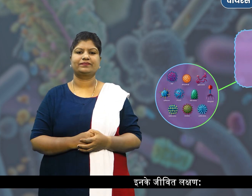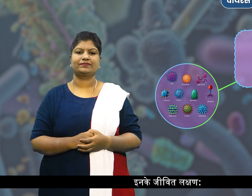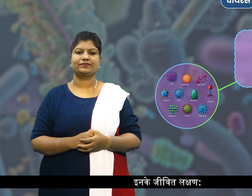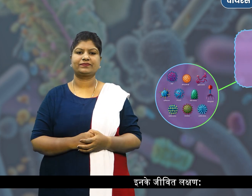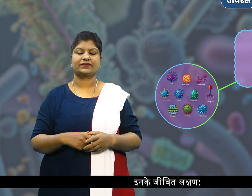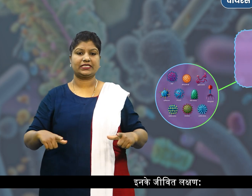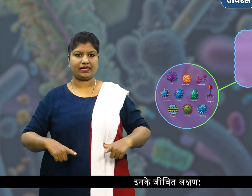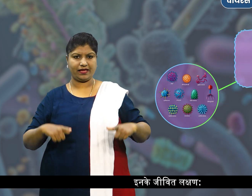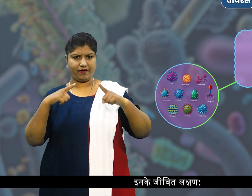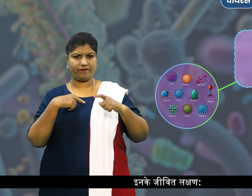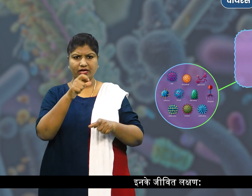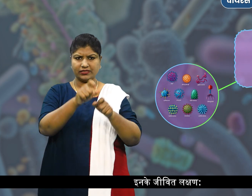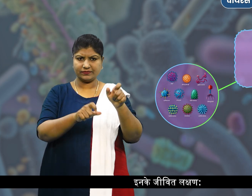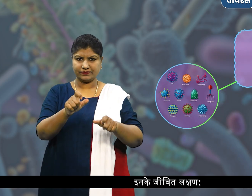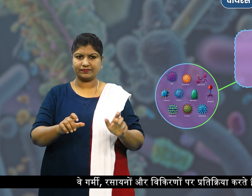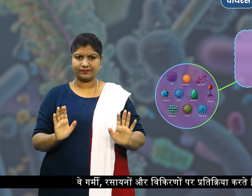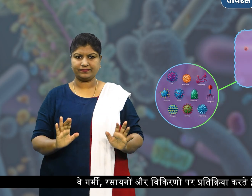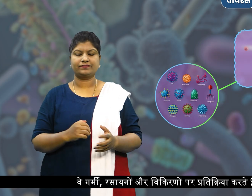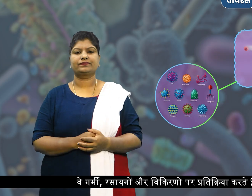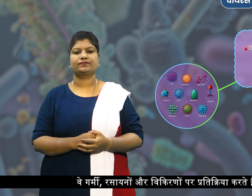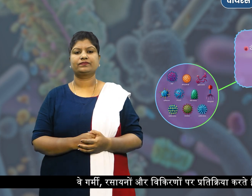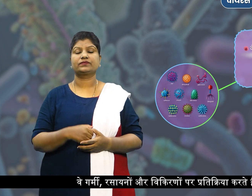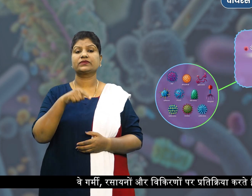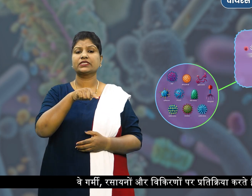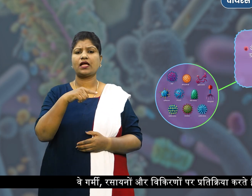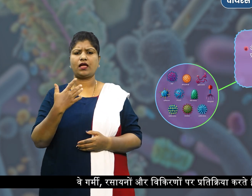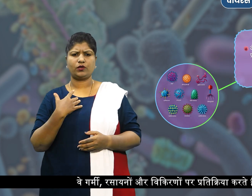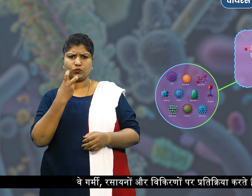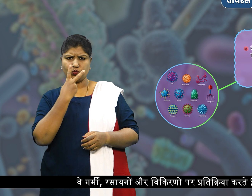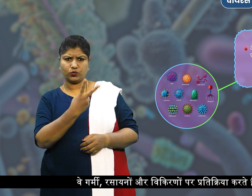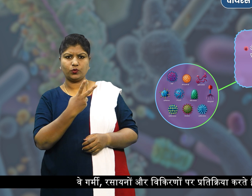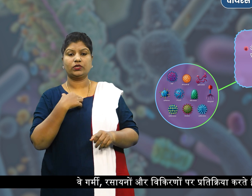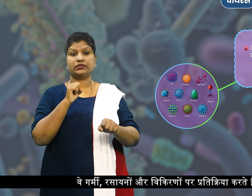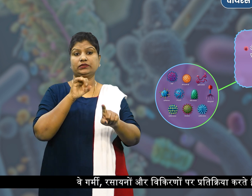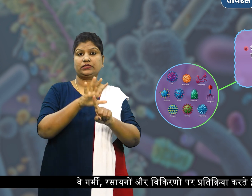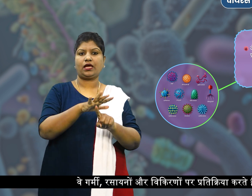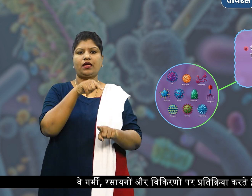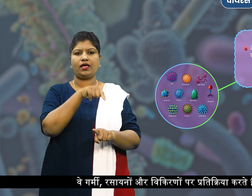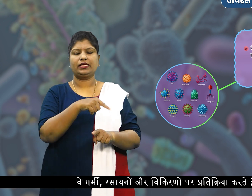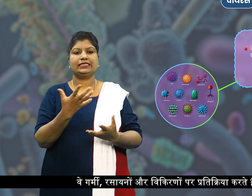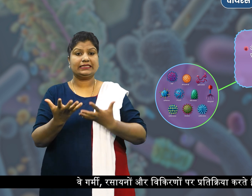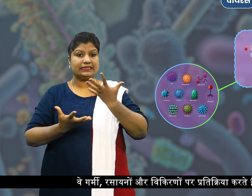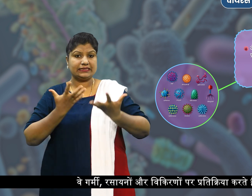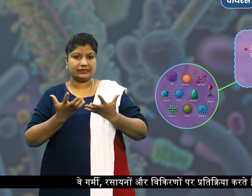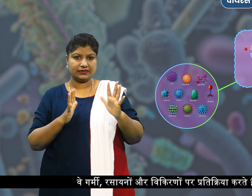इनके जीवित लक्षण: वे गर्मी, रसायनों और विकिरणों पर प्रतिक्रिया करते